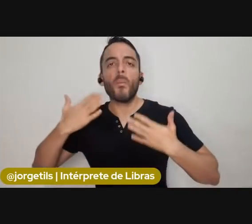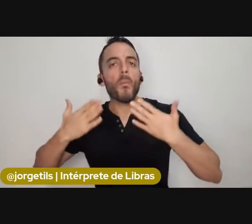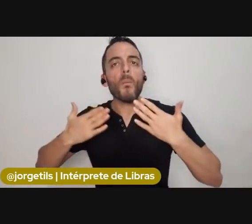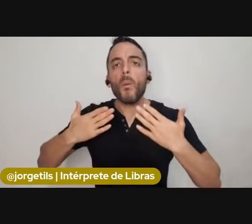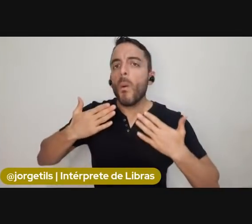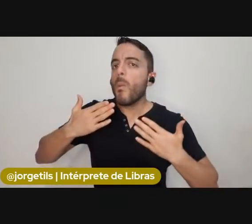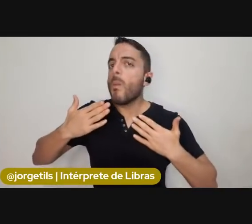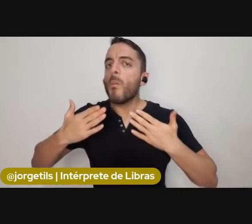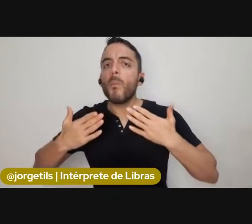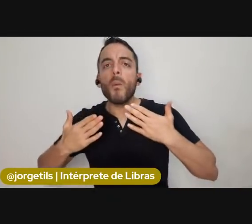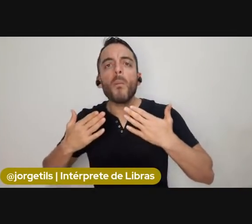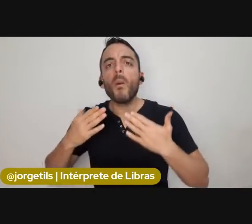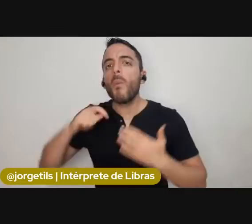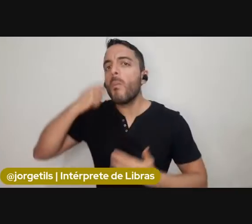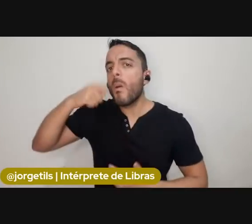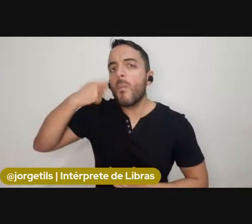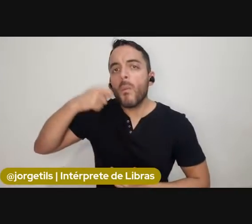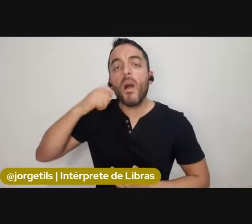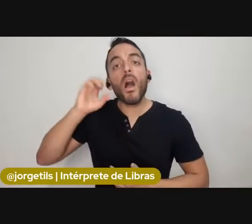período, a Emmy Noether,